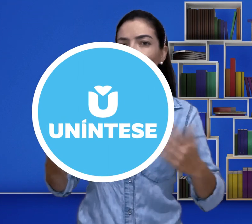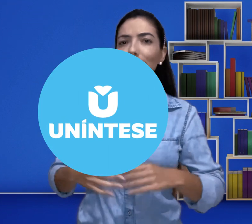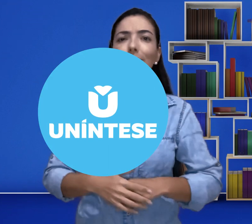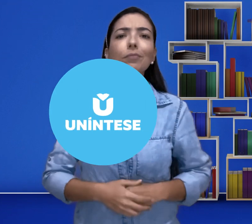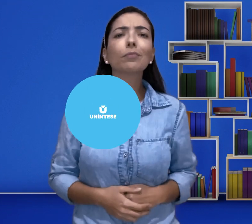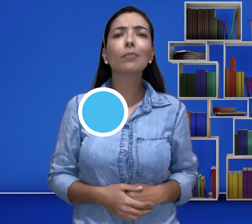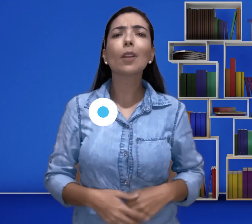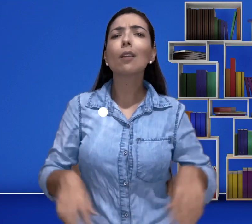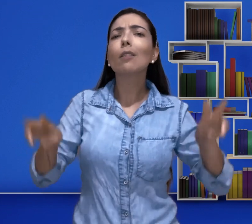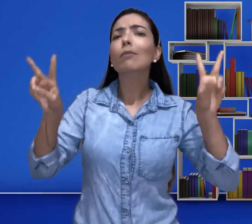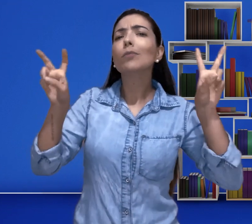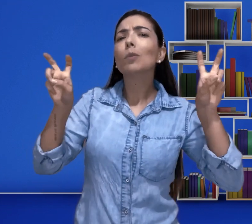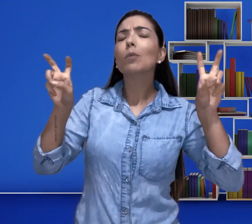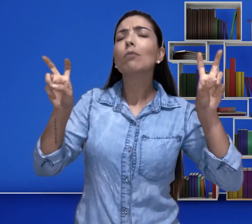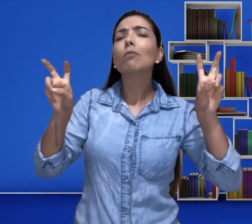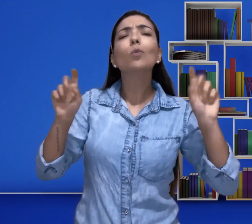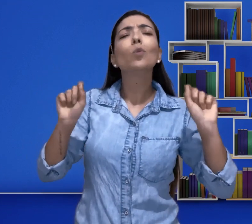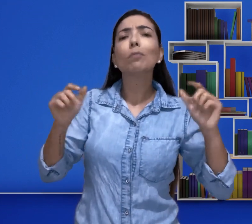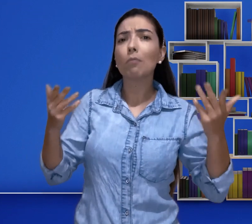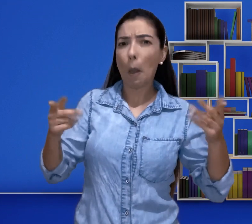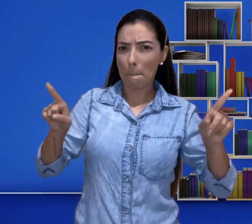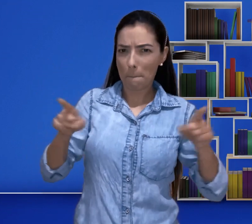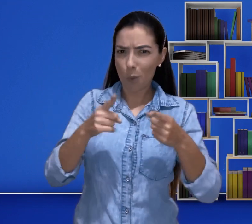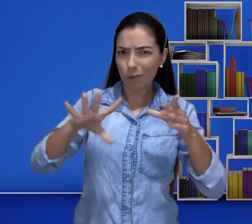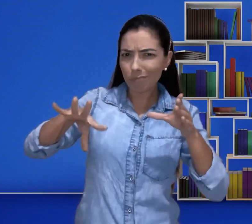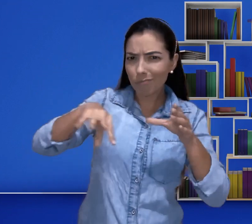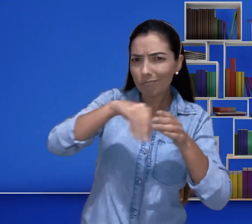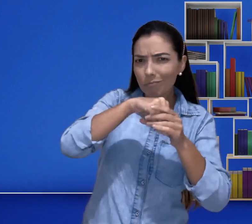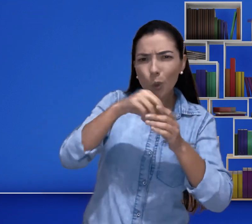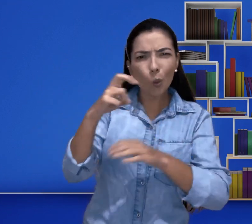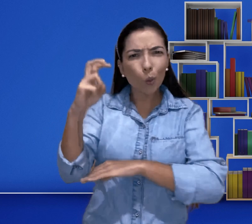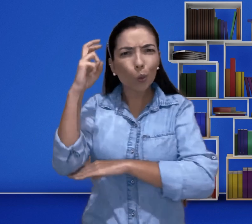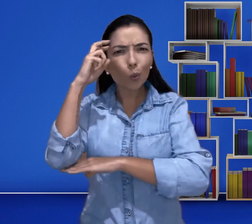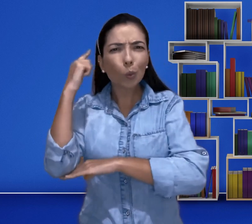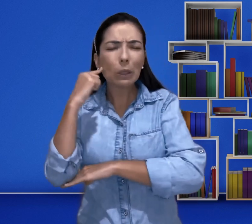Lá. A música faz parte da cultura surda?